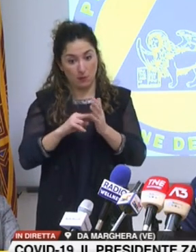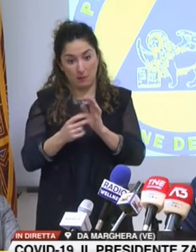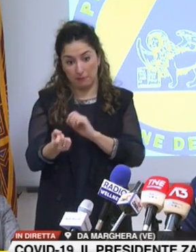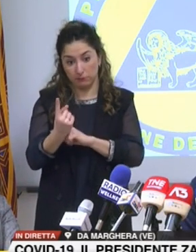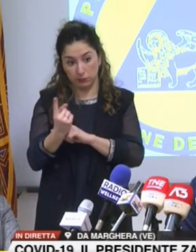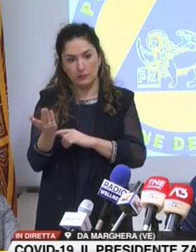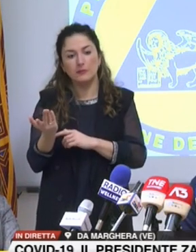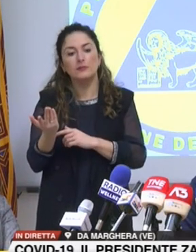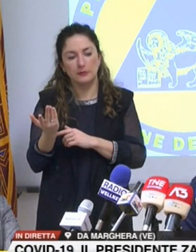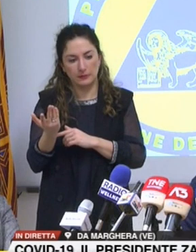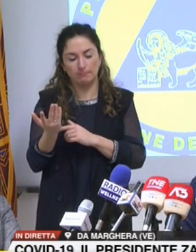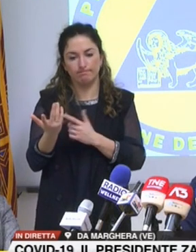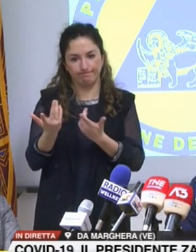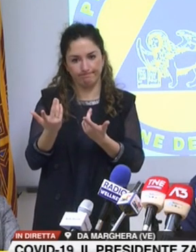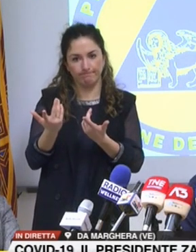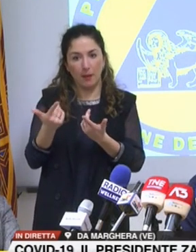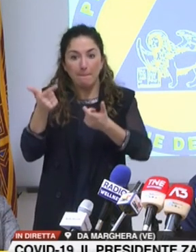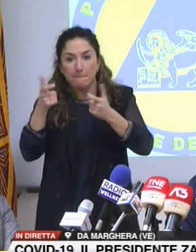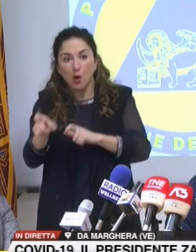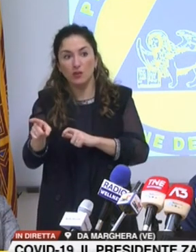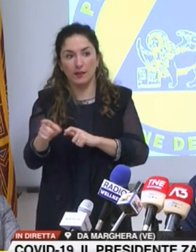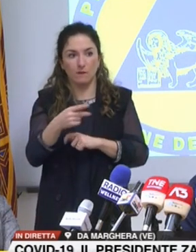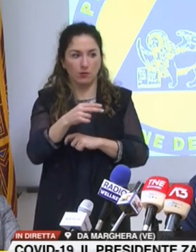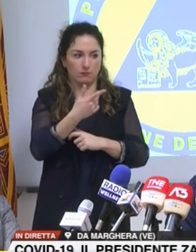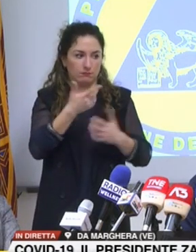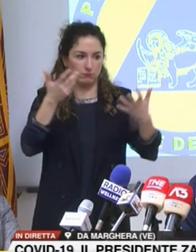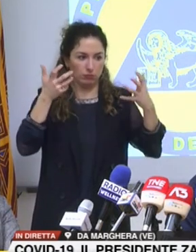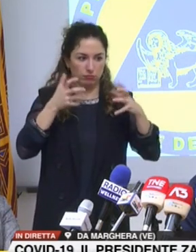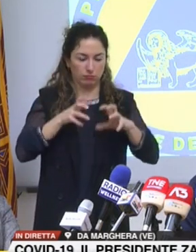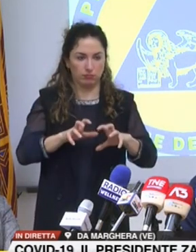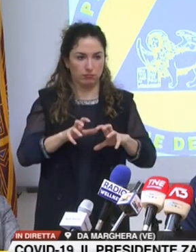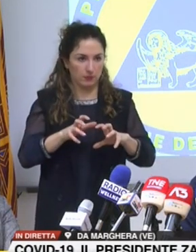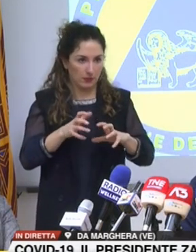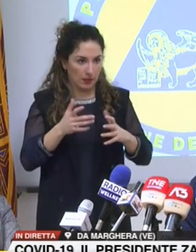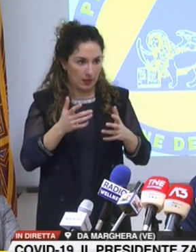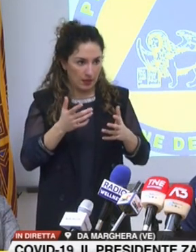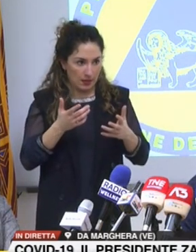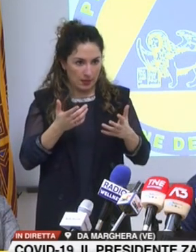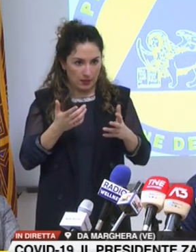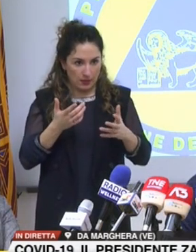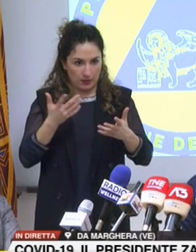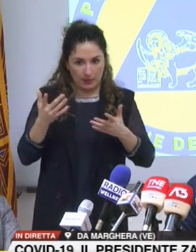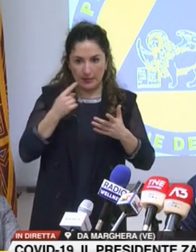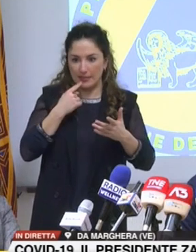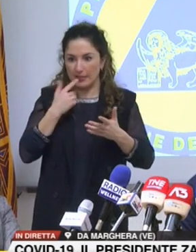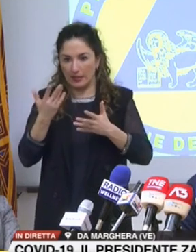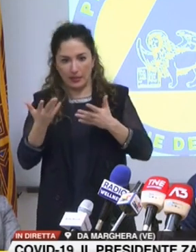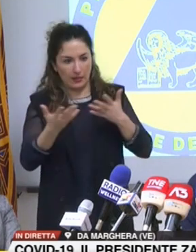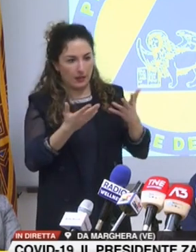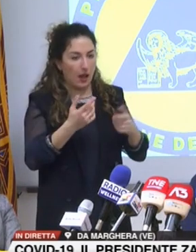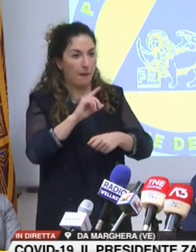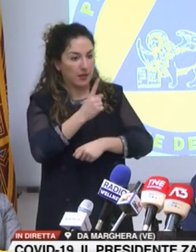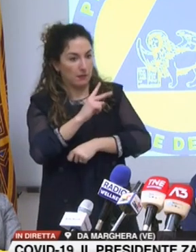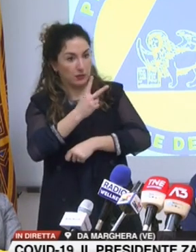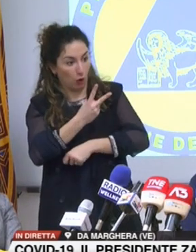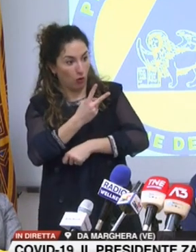stati enfatizzati da questa imprevista e brusca riduzione che ha costretto a concentrarsi sul chiudere le seconde dosi e